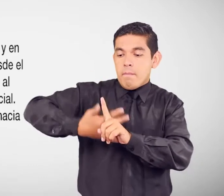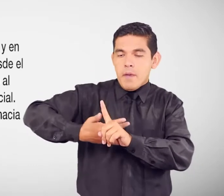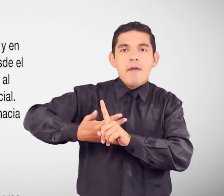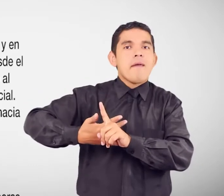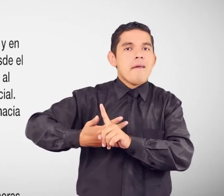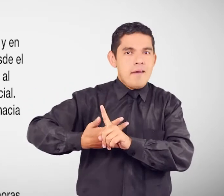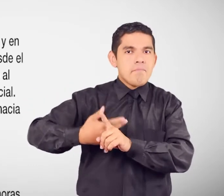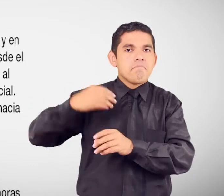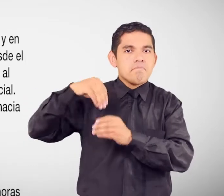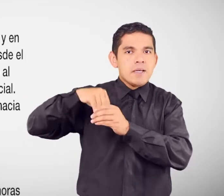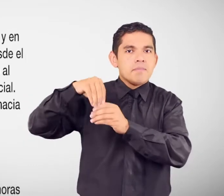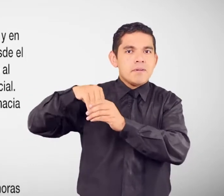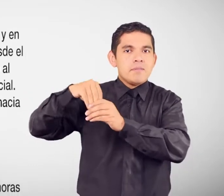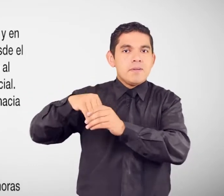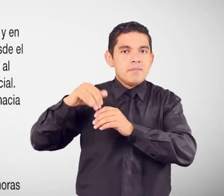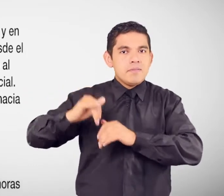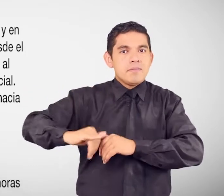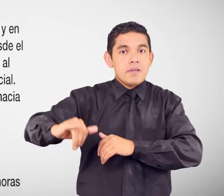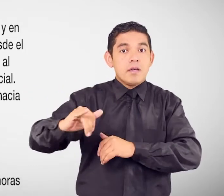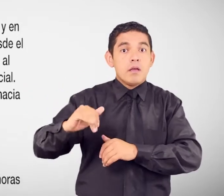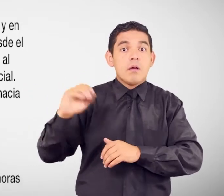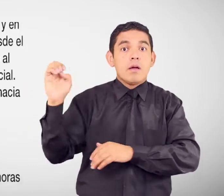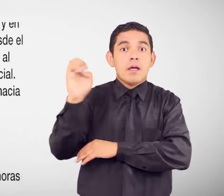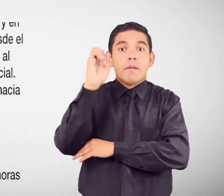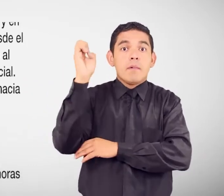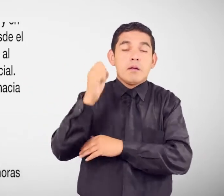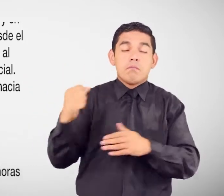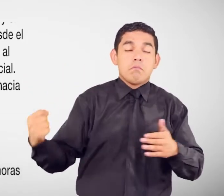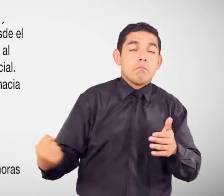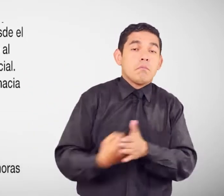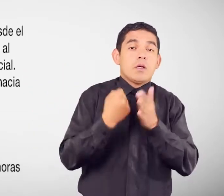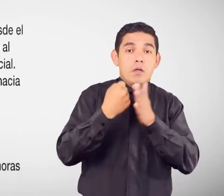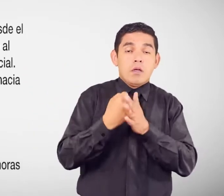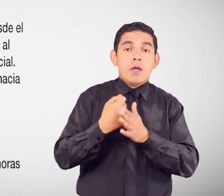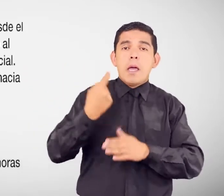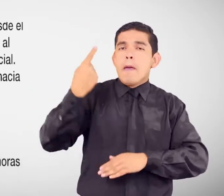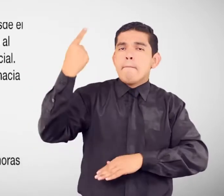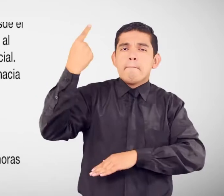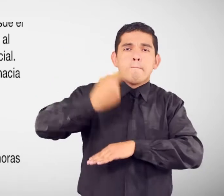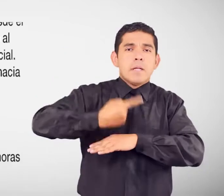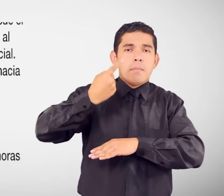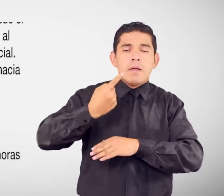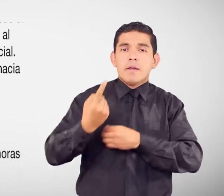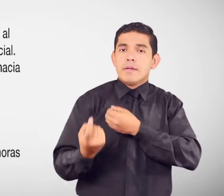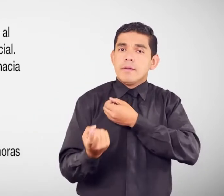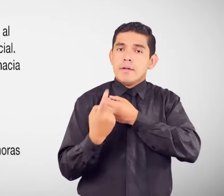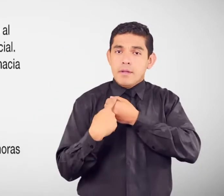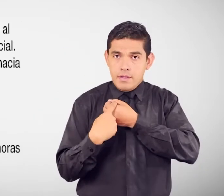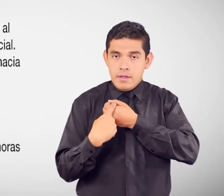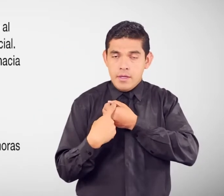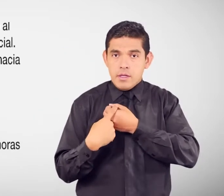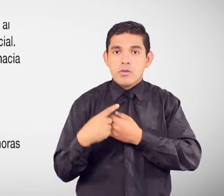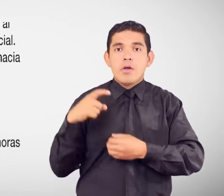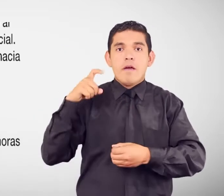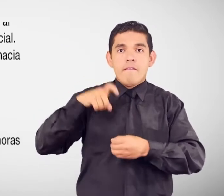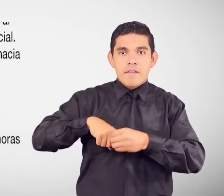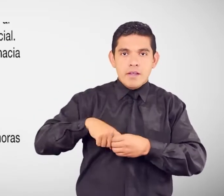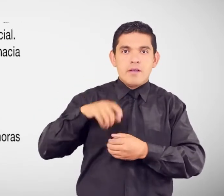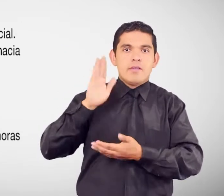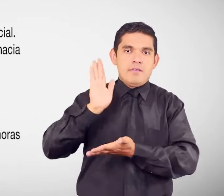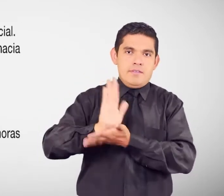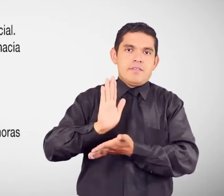Pensiones En de emergencias o accidentes Desde el primer día de su registro Como afiliado al Instituto